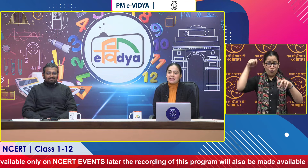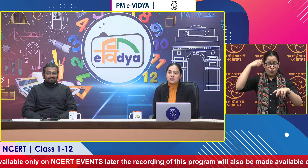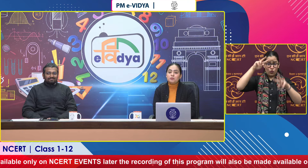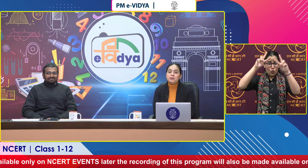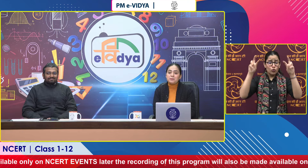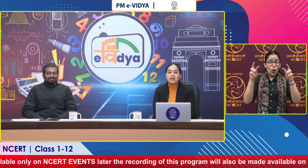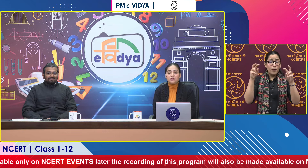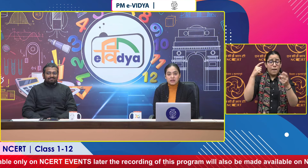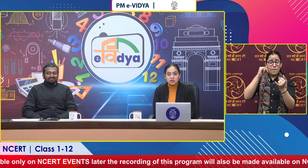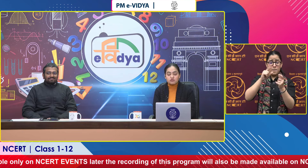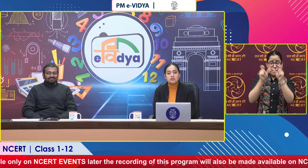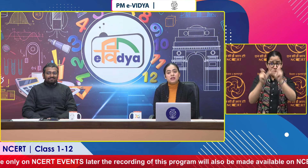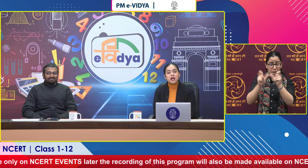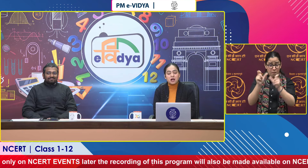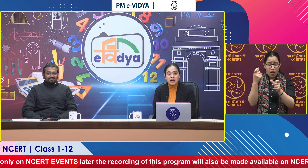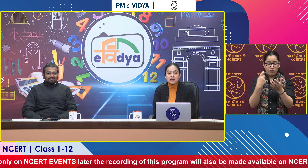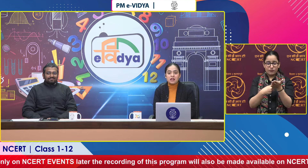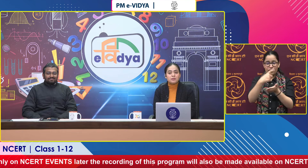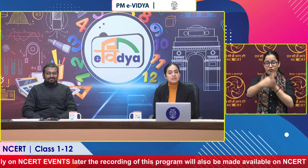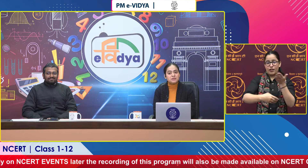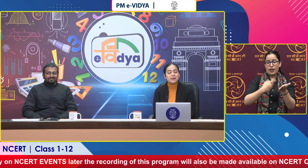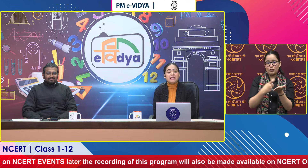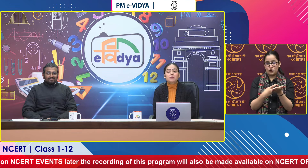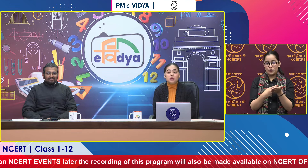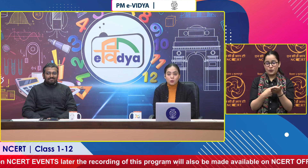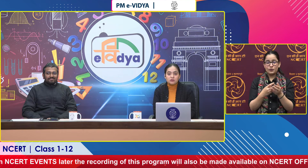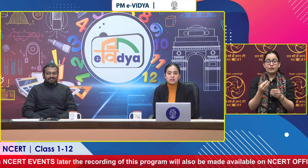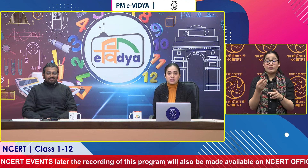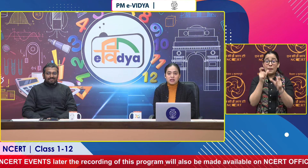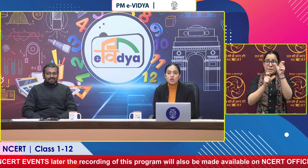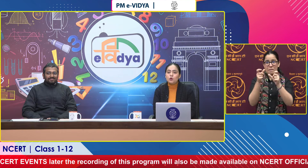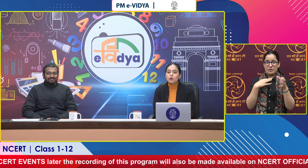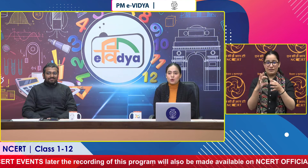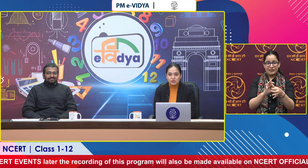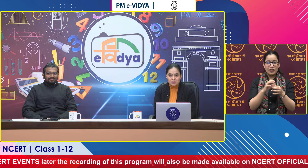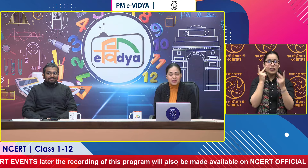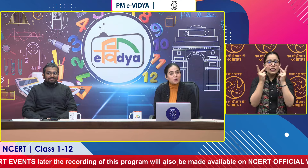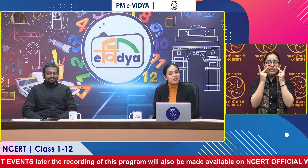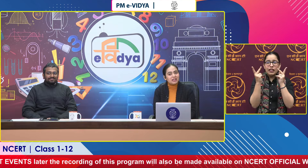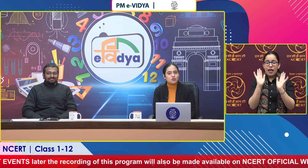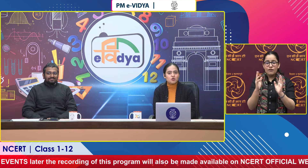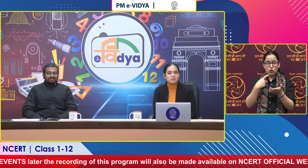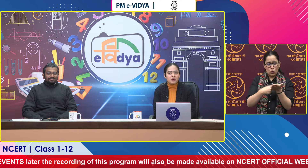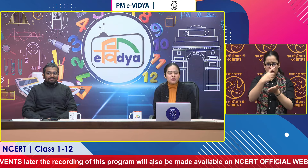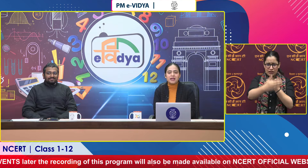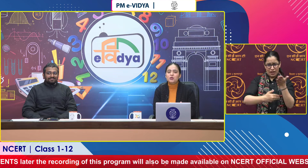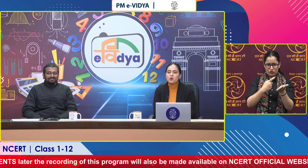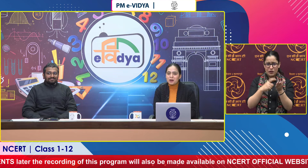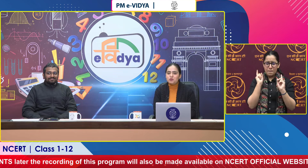दैट इज़ ऑन पीपल एंड रिलेशंस के। हमारे आसपास सबसे पहले हमें लोग दिखते हैं, उन लोगों से हमारा कोई रिलेशनशिप भी होता है। तो अब